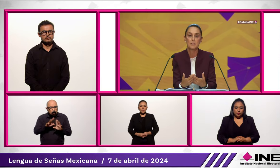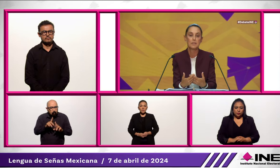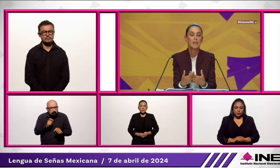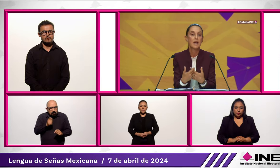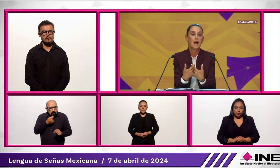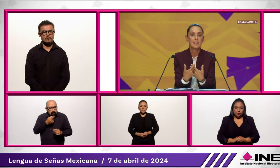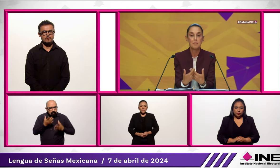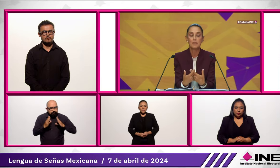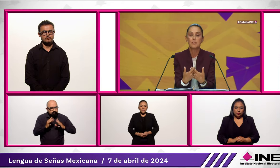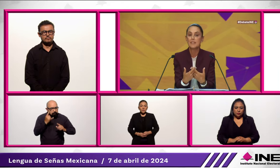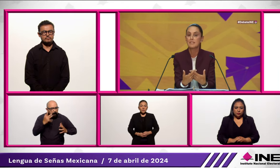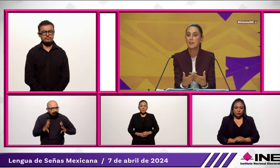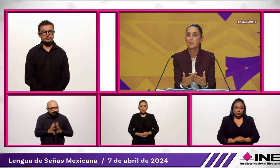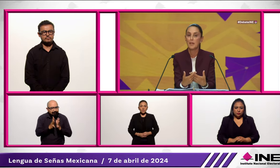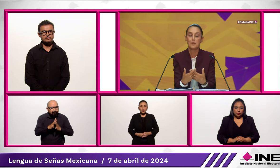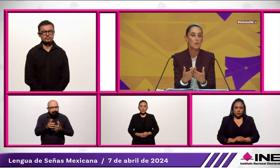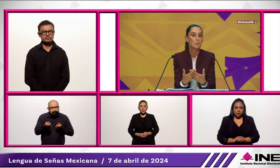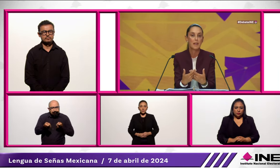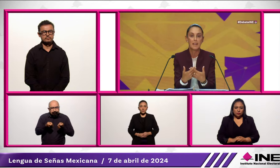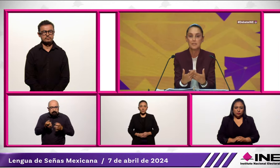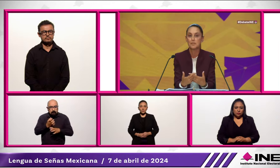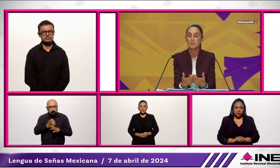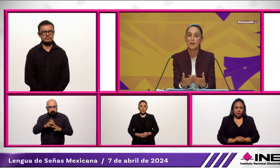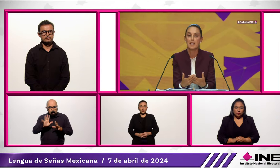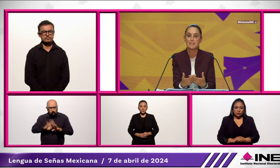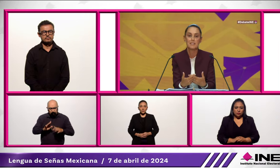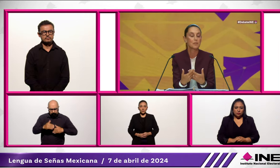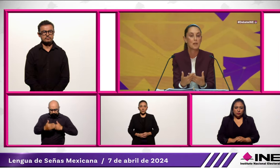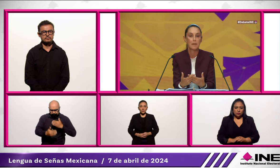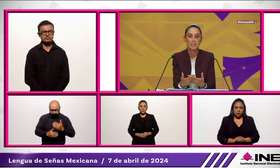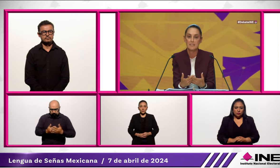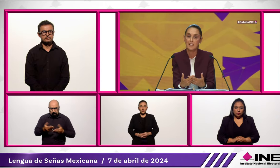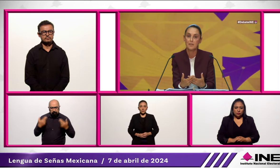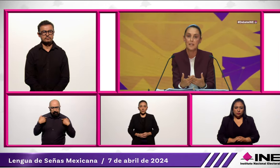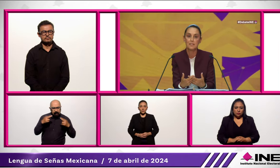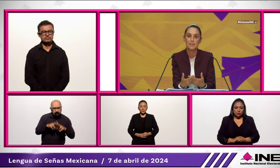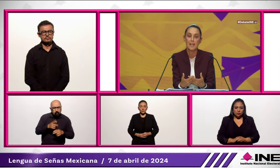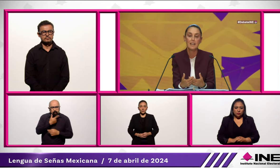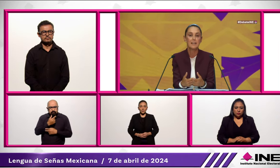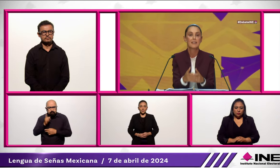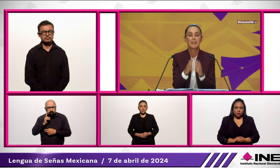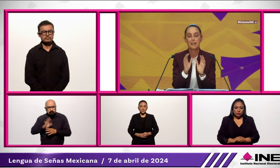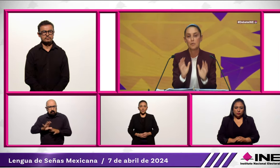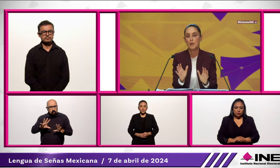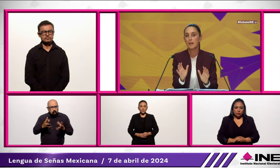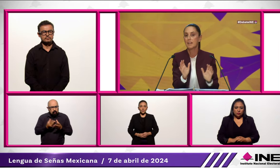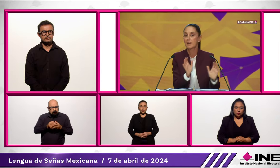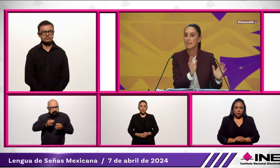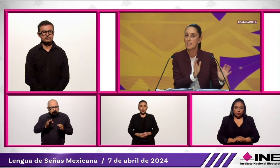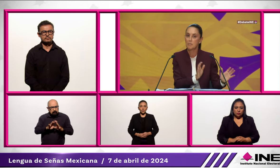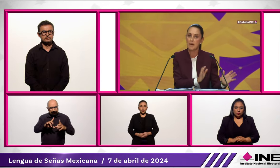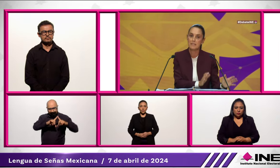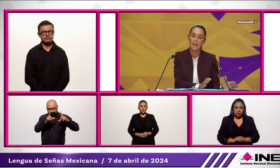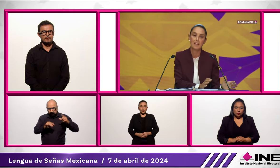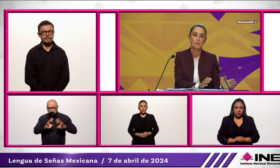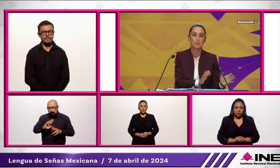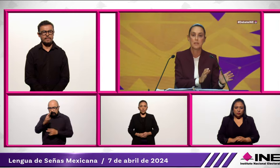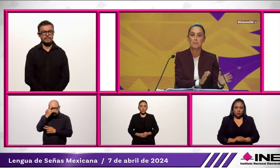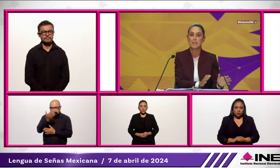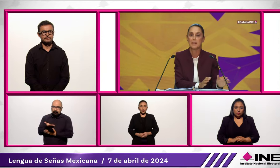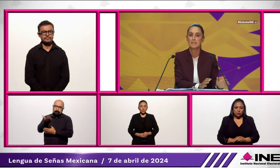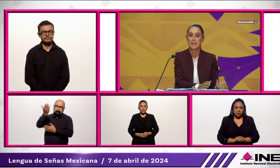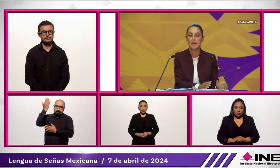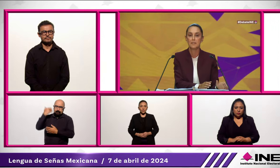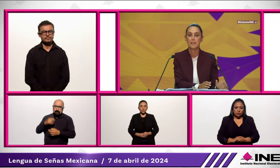de los niños. Además, fue desarrollado con los maestros y maestras, con el Magisterio Nacional, que recuerden que en el pasado